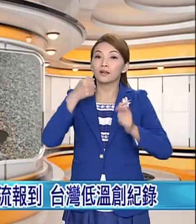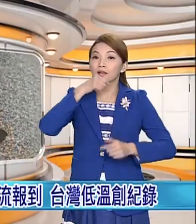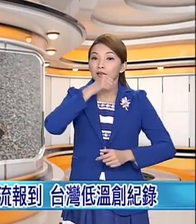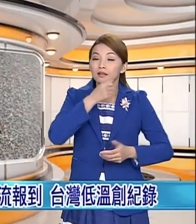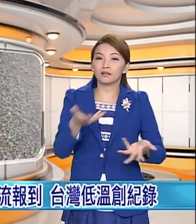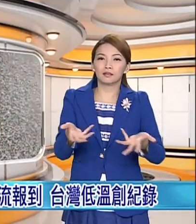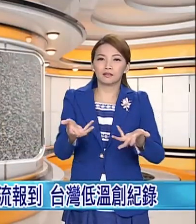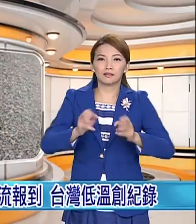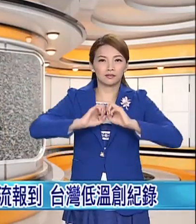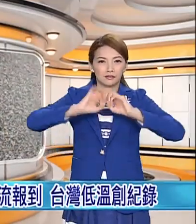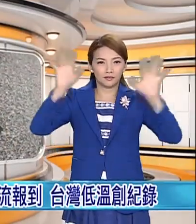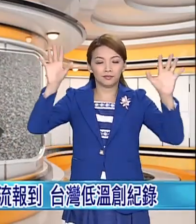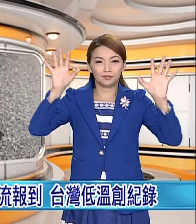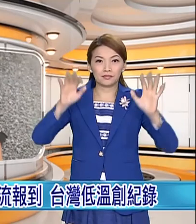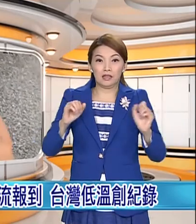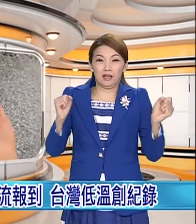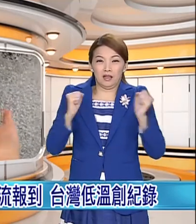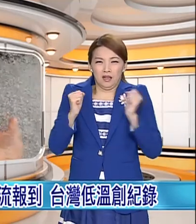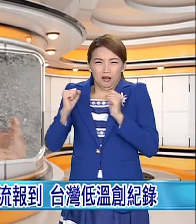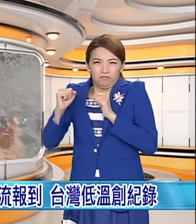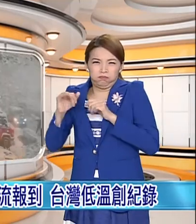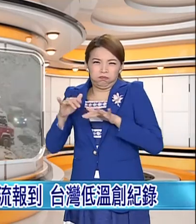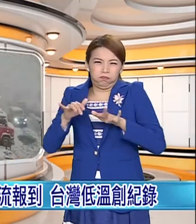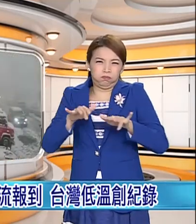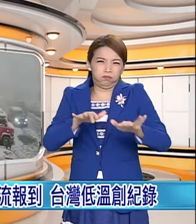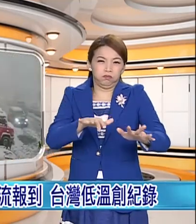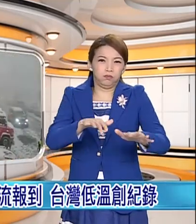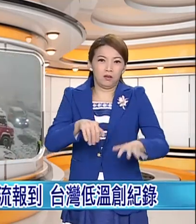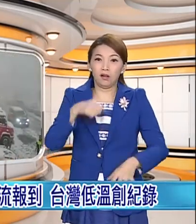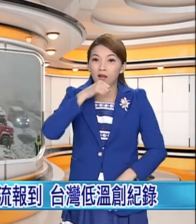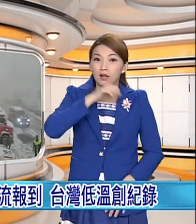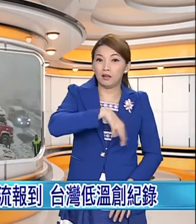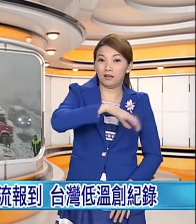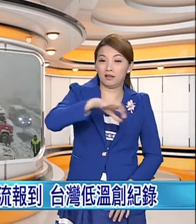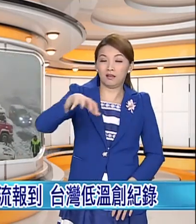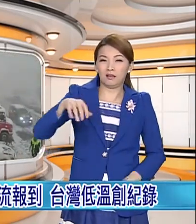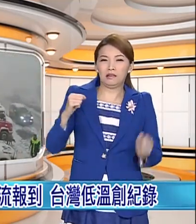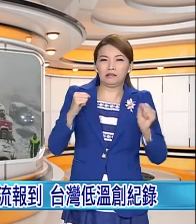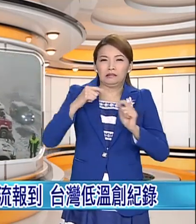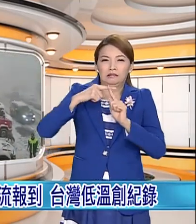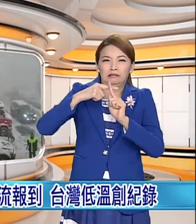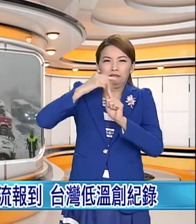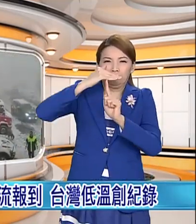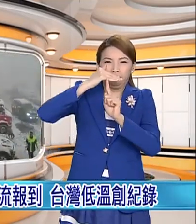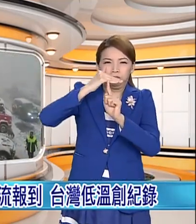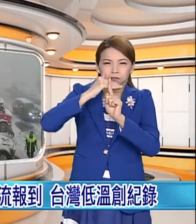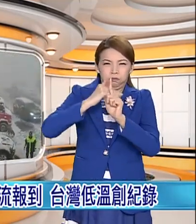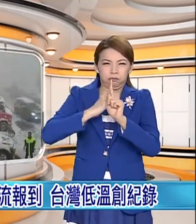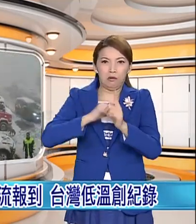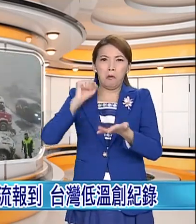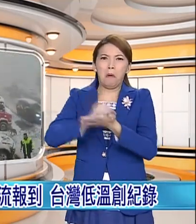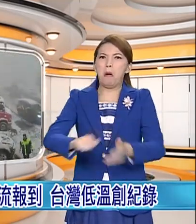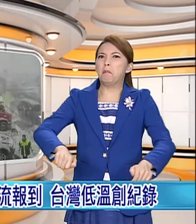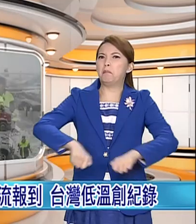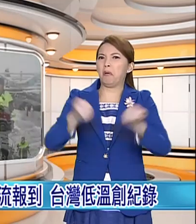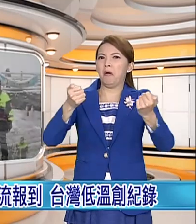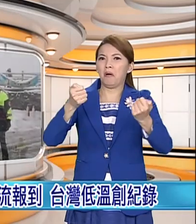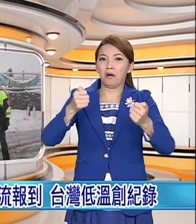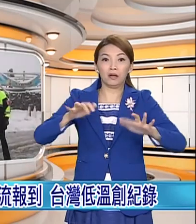镜头再转回国内，寒流来袭，台湾各地都创下了入冬的最新低温记录。